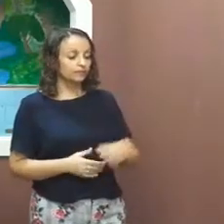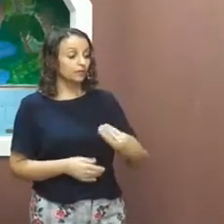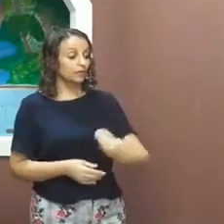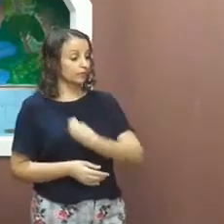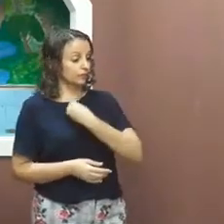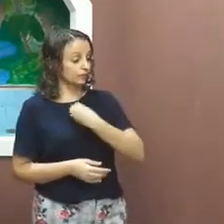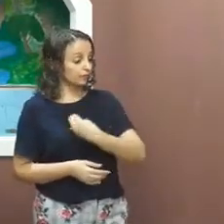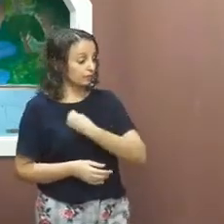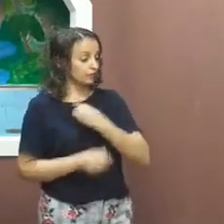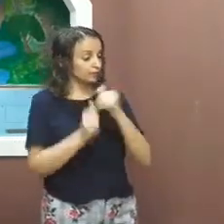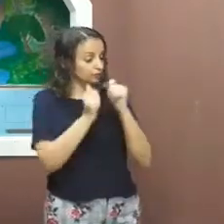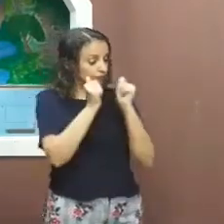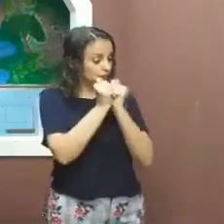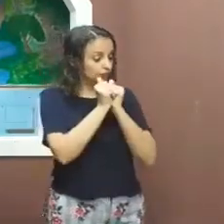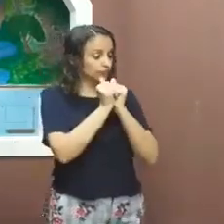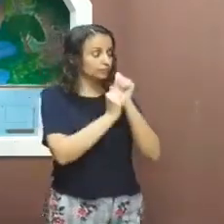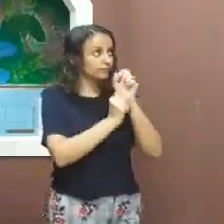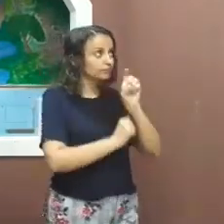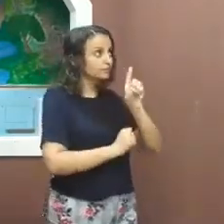Vida com Deus.